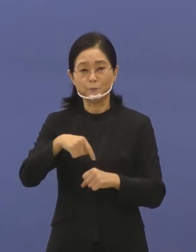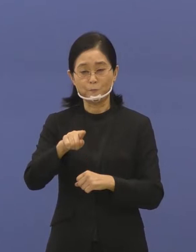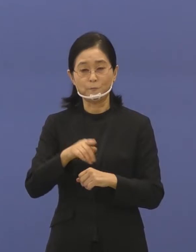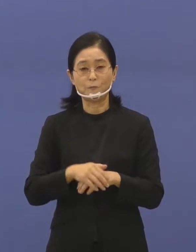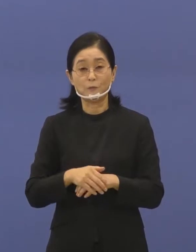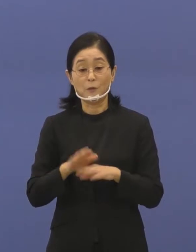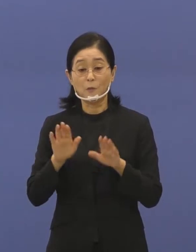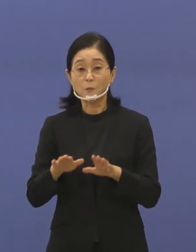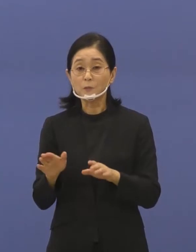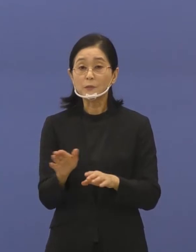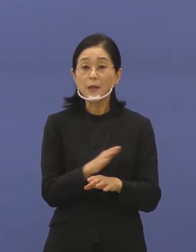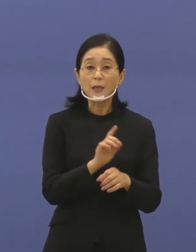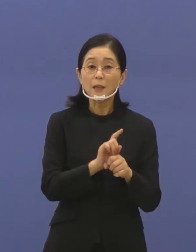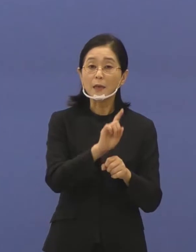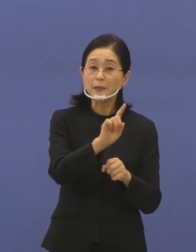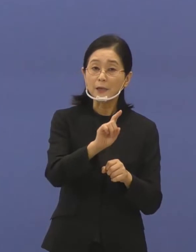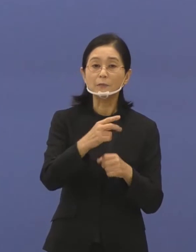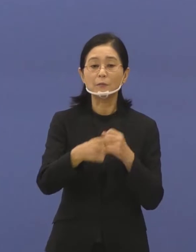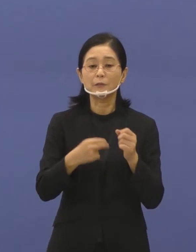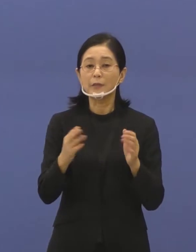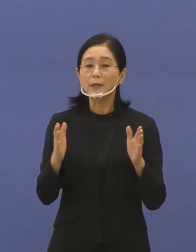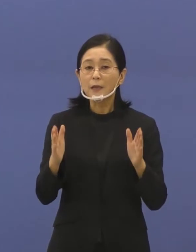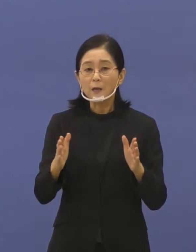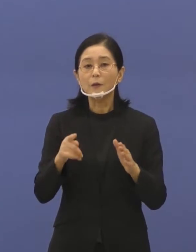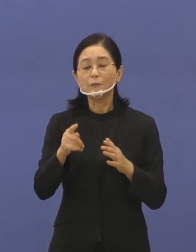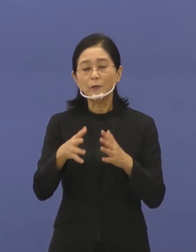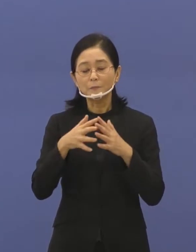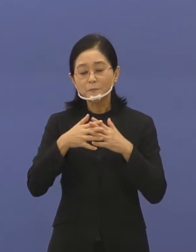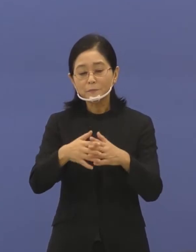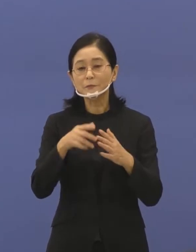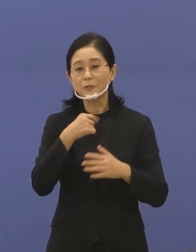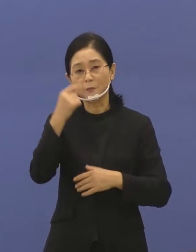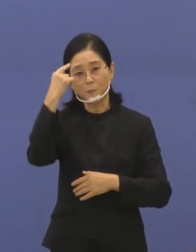今年から来年にかけてはそういうふうに取り組んでいきたいと思っています。